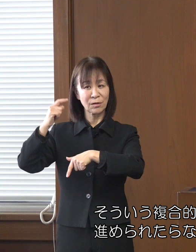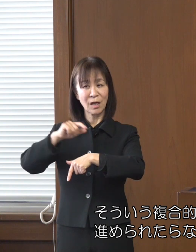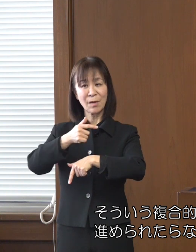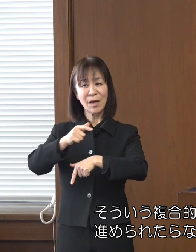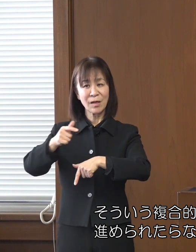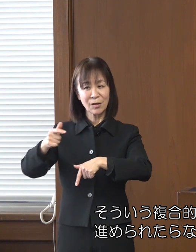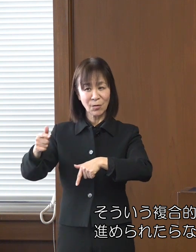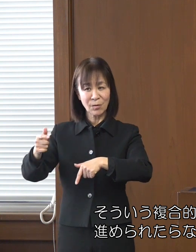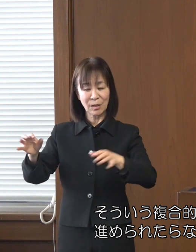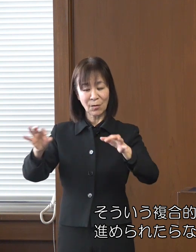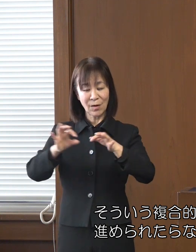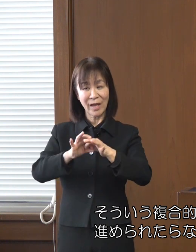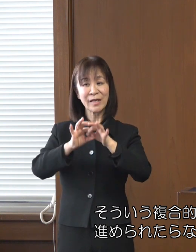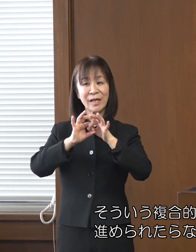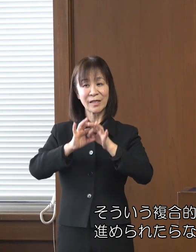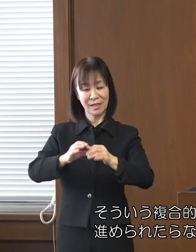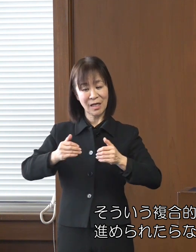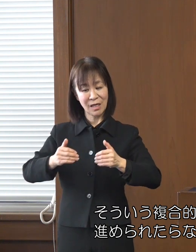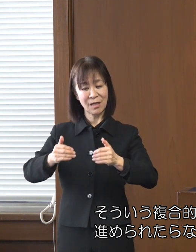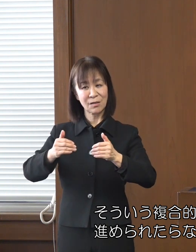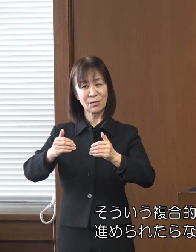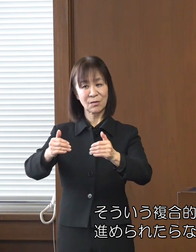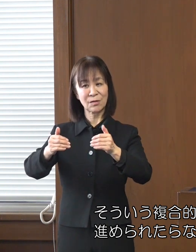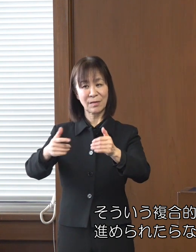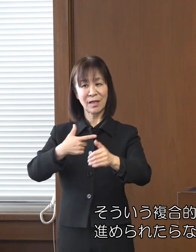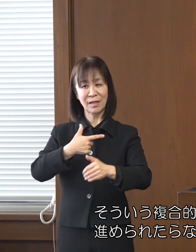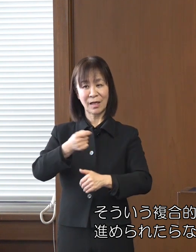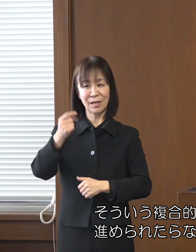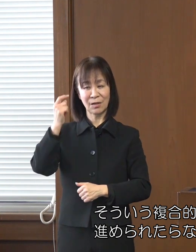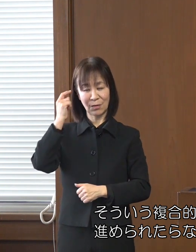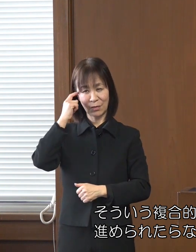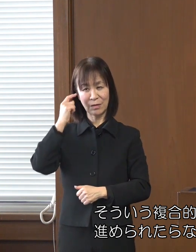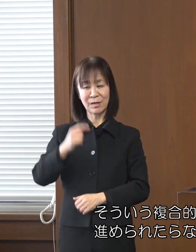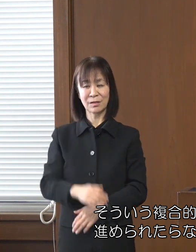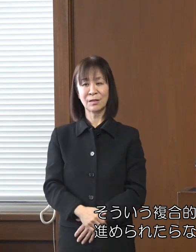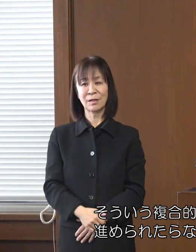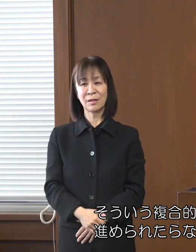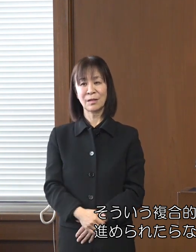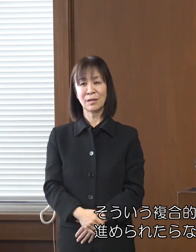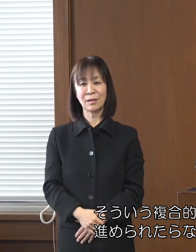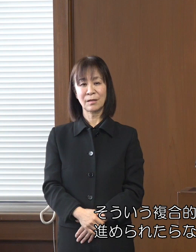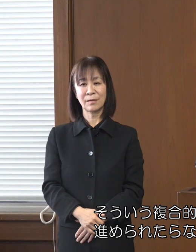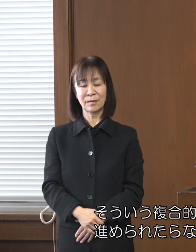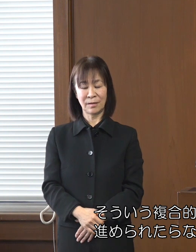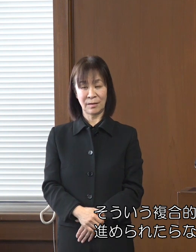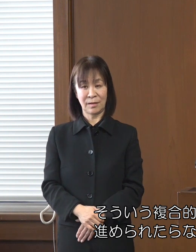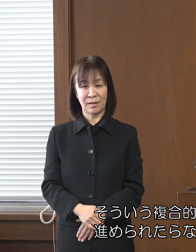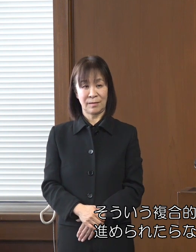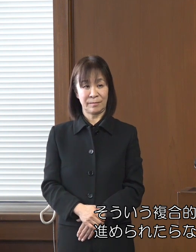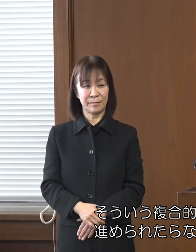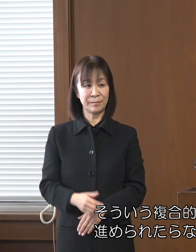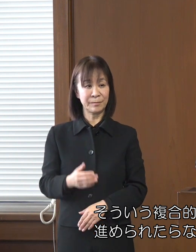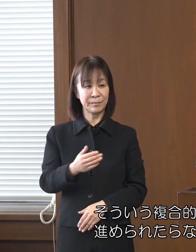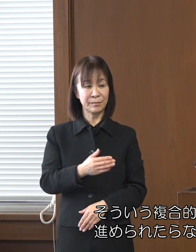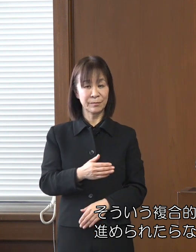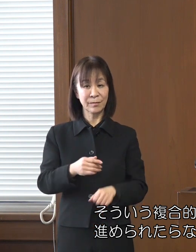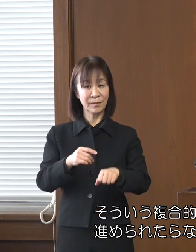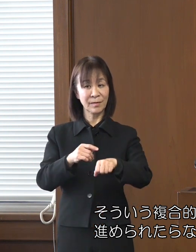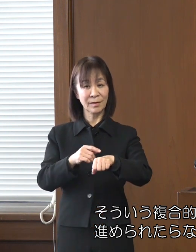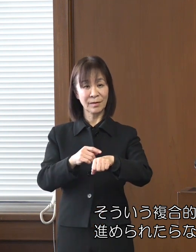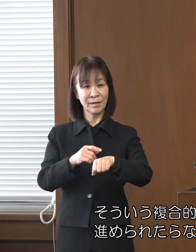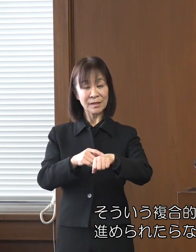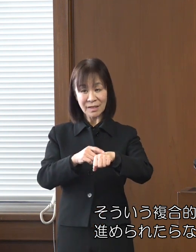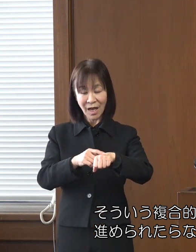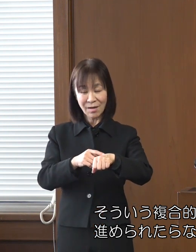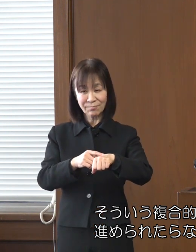に連携しながら進められたらなというふうに感じています。 ありがとうございます。 そろそろ時